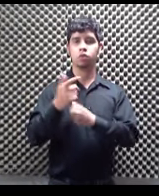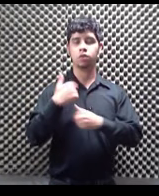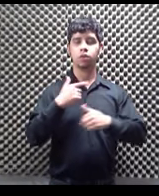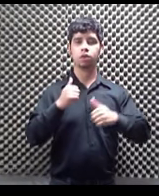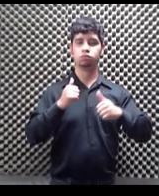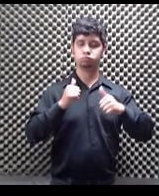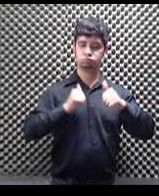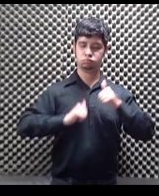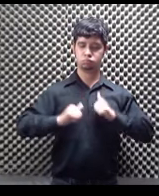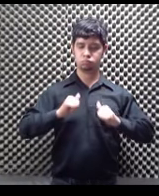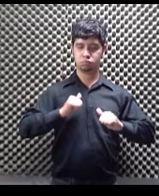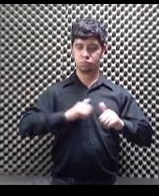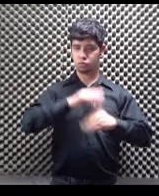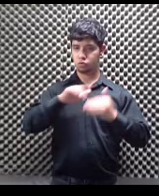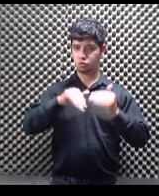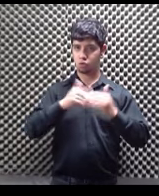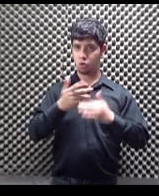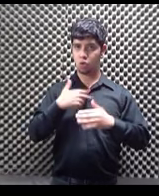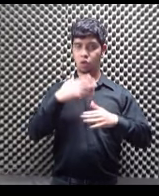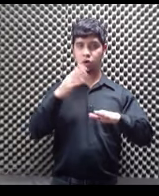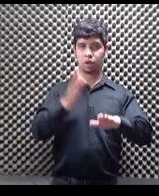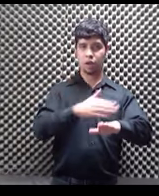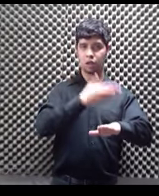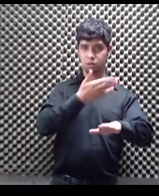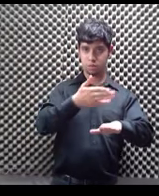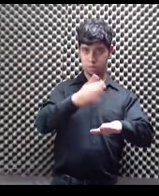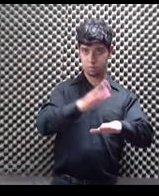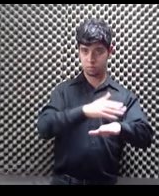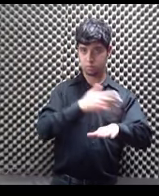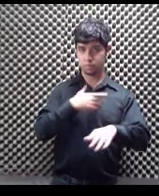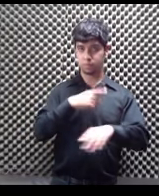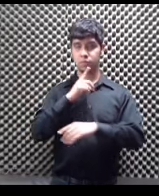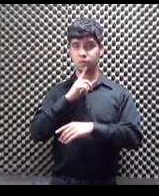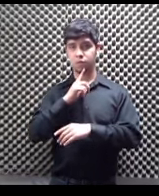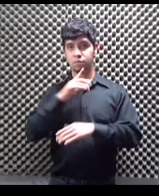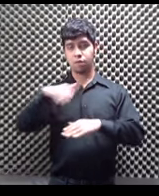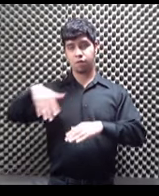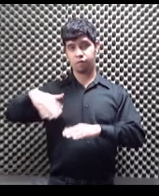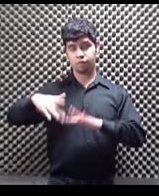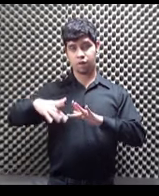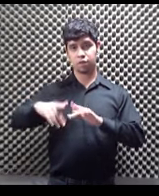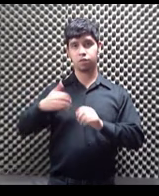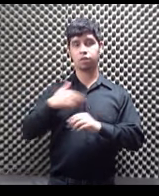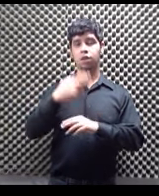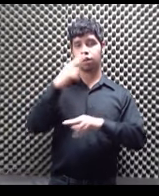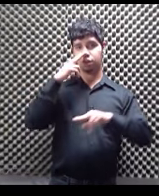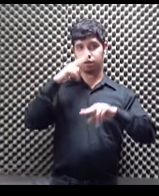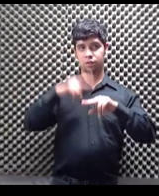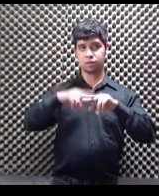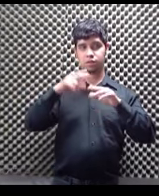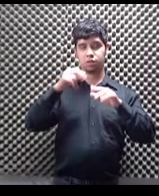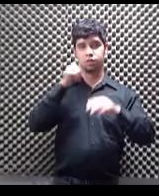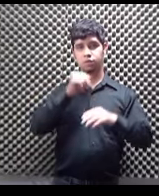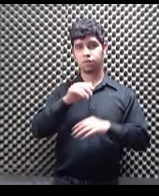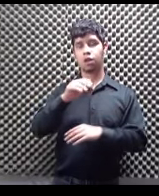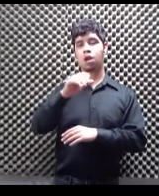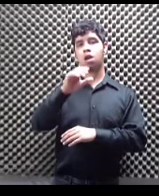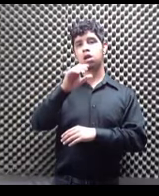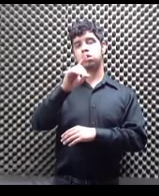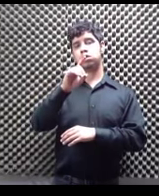entona, todos cantan, porque me falta todavía la graciosa. Georgina Borges. ¡Ay, qué